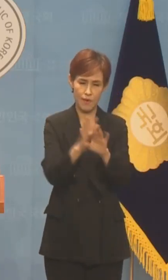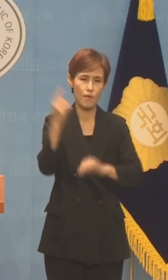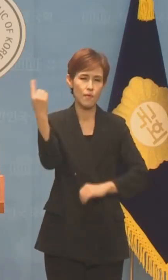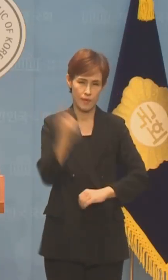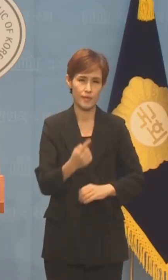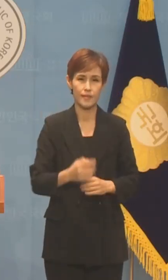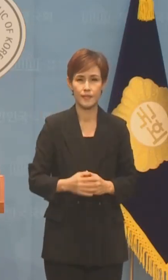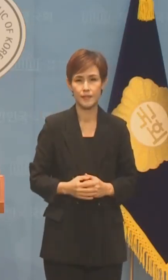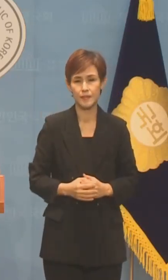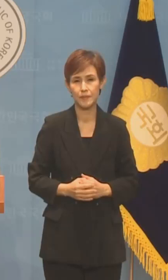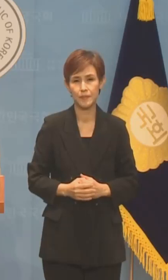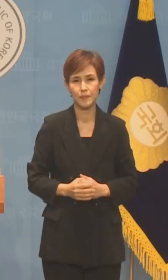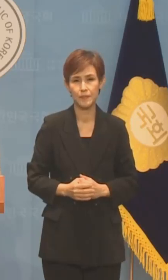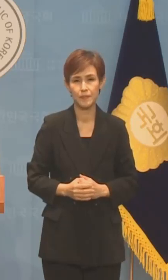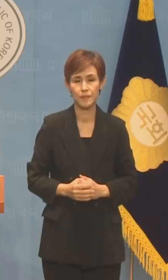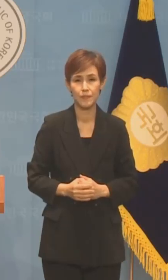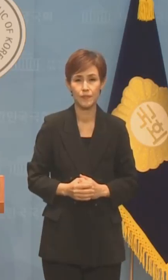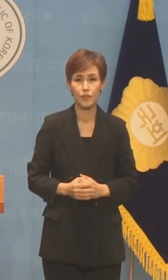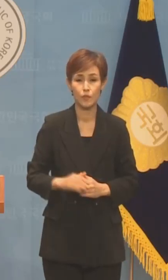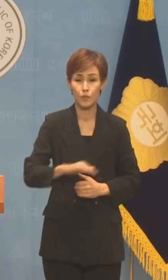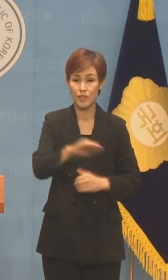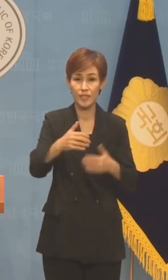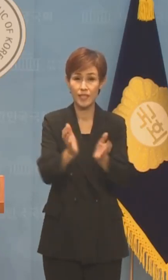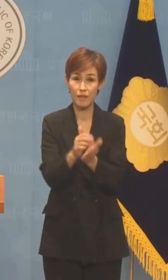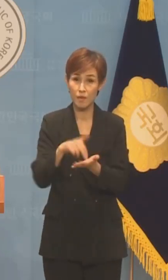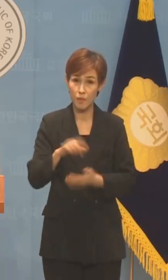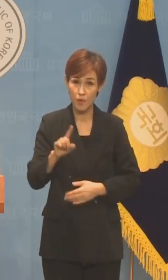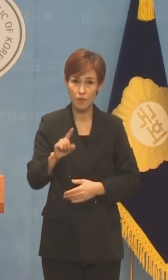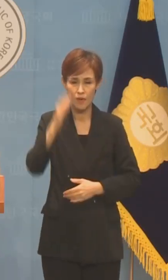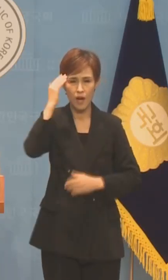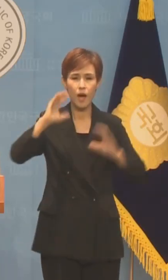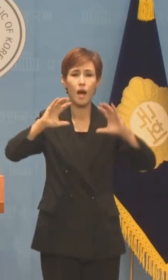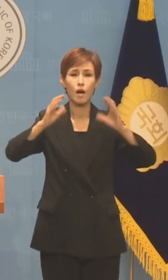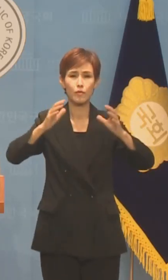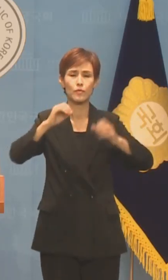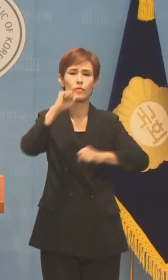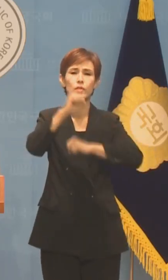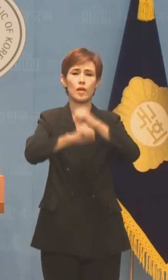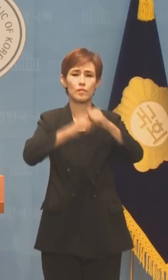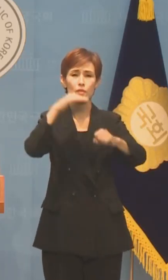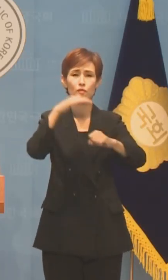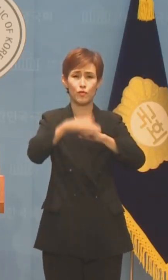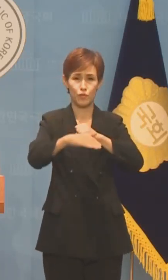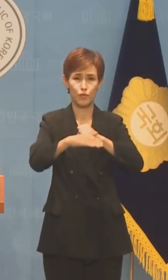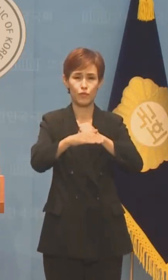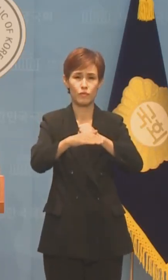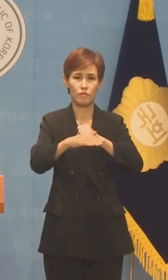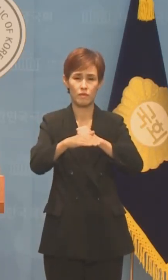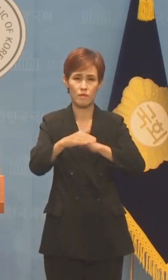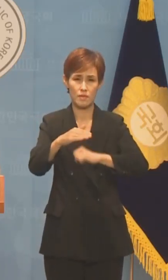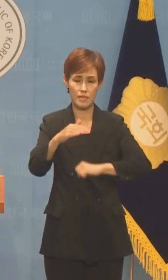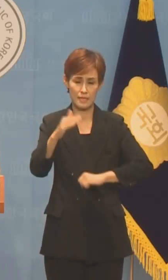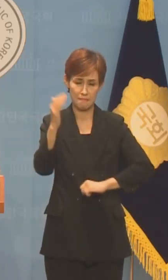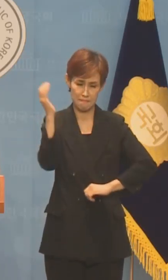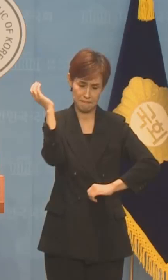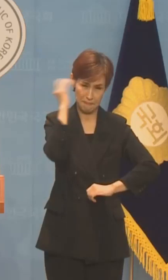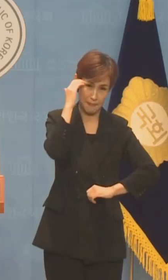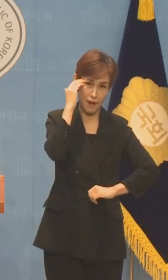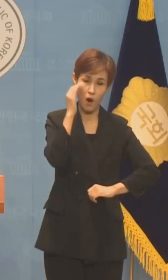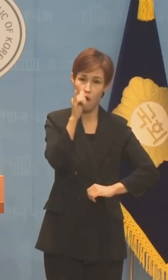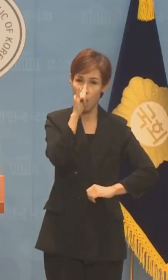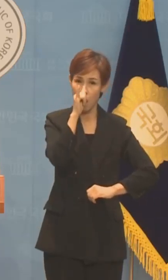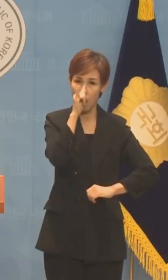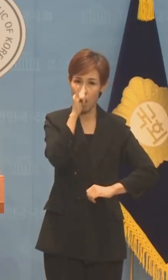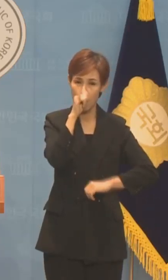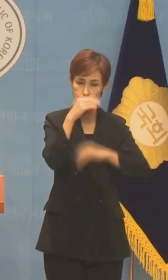것입니다. 저희 개혁신당은 대한민국 자유민주 헌정을 위협하는 모든